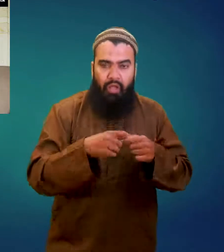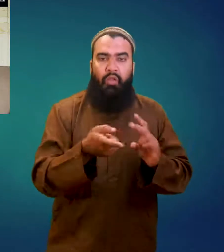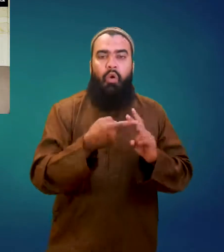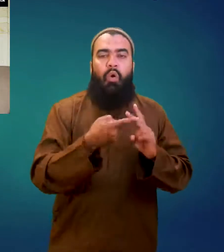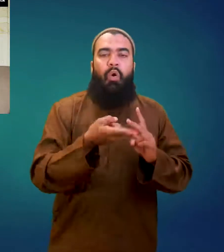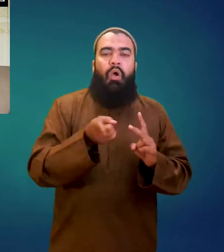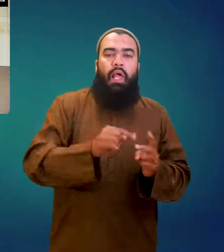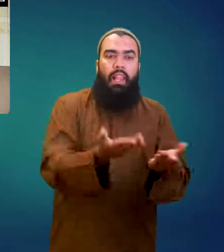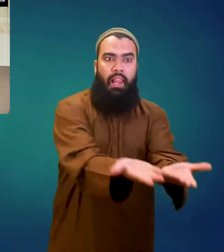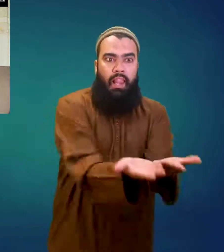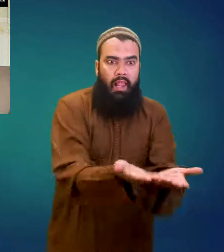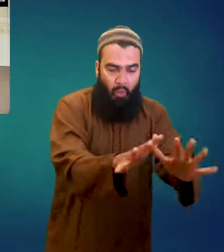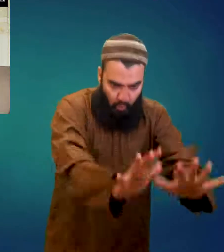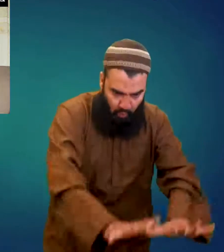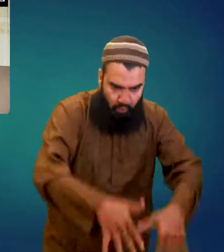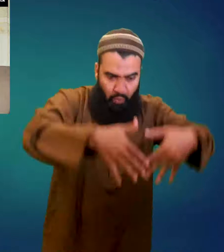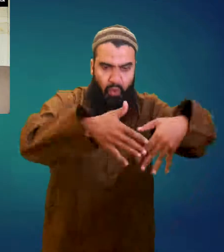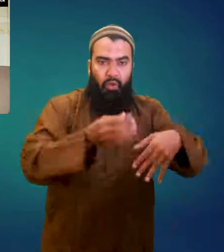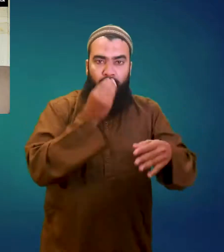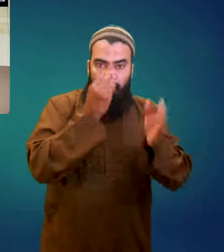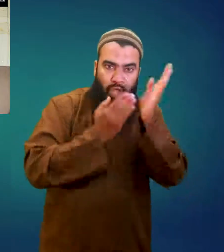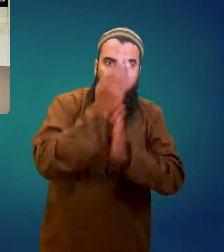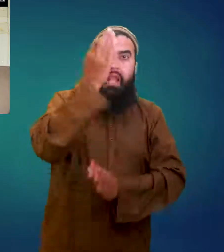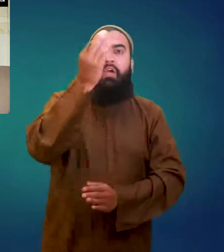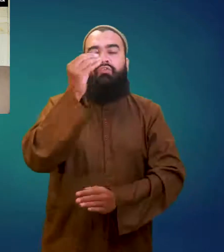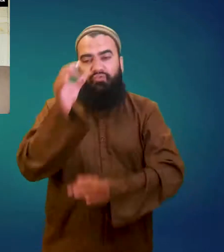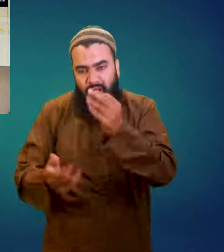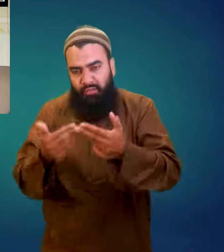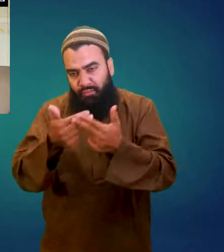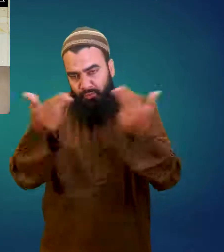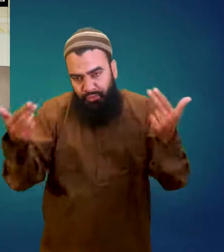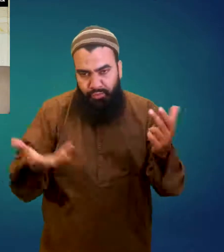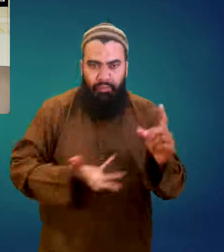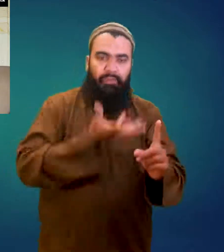حساب و کتاب سے متعلق مضامین بیان فرمائے گئے ہیں۔